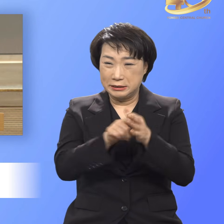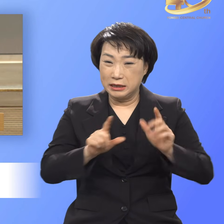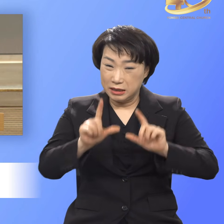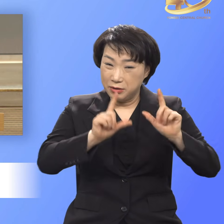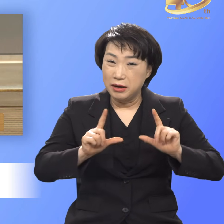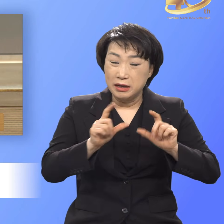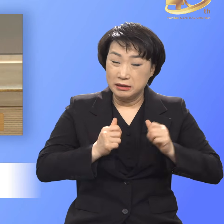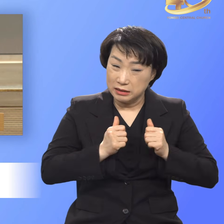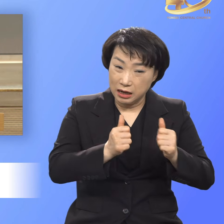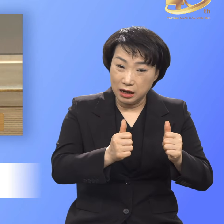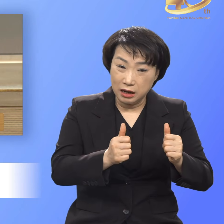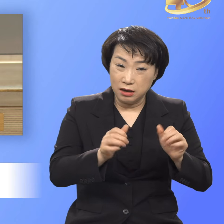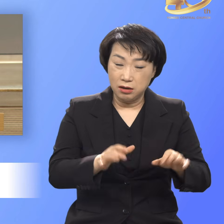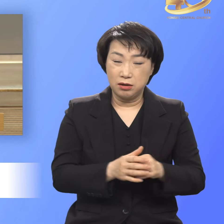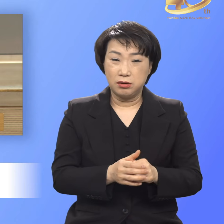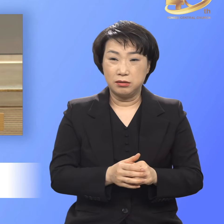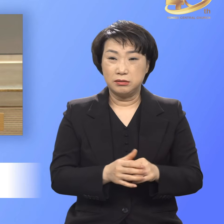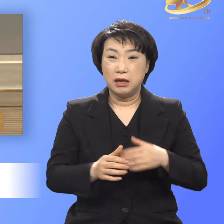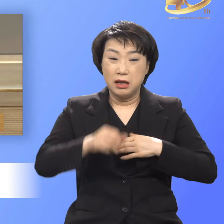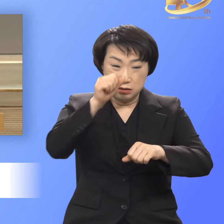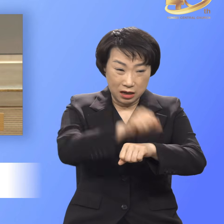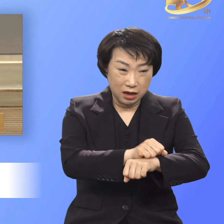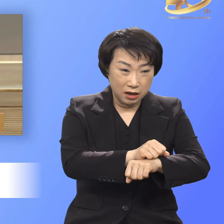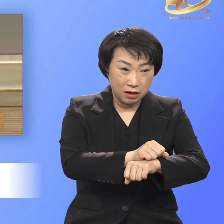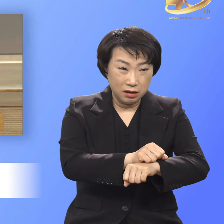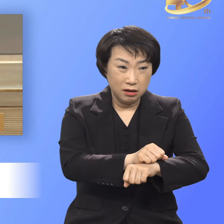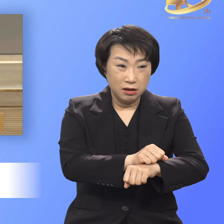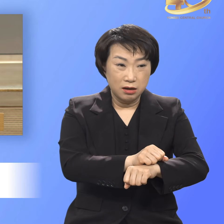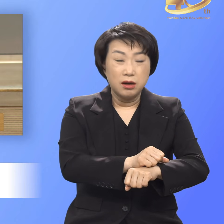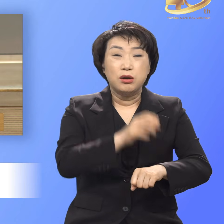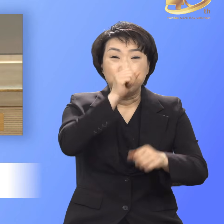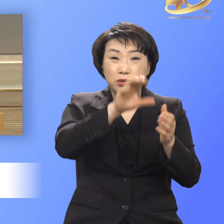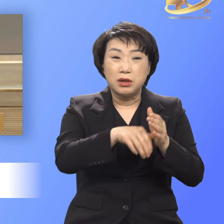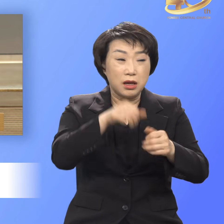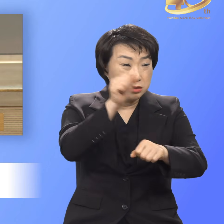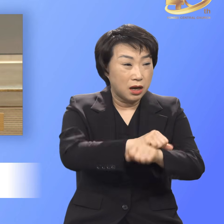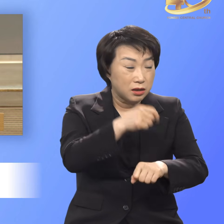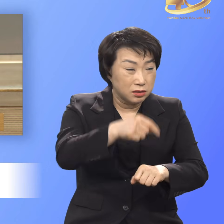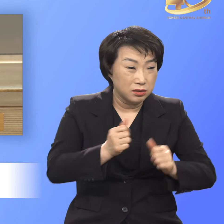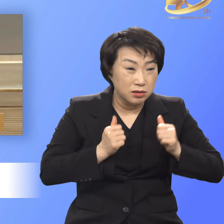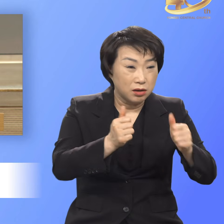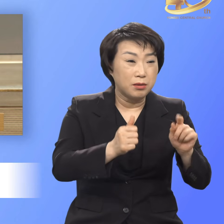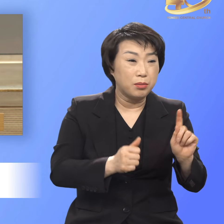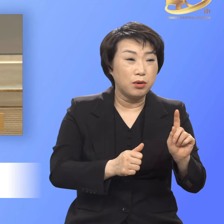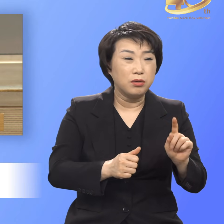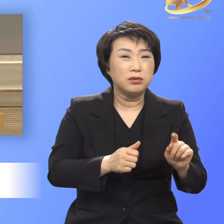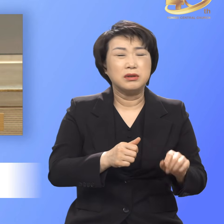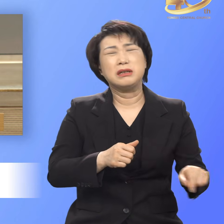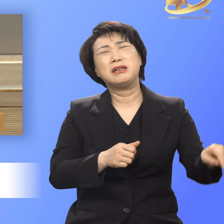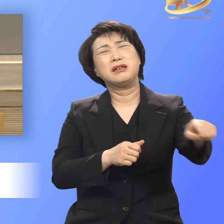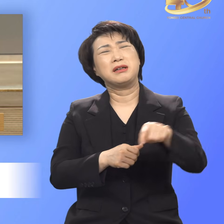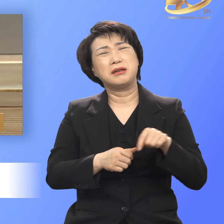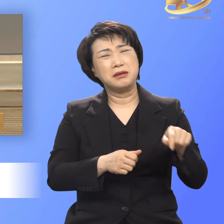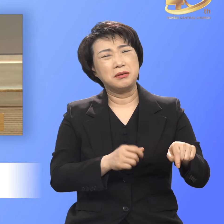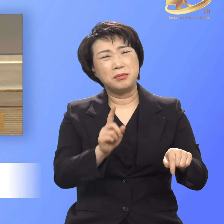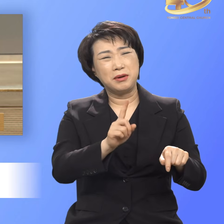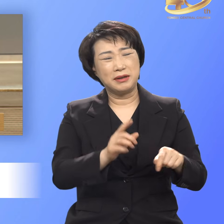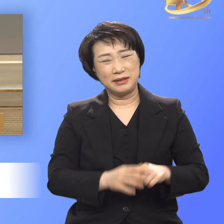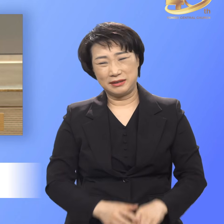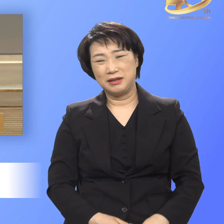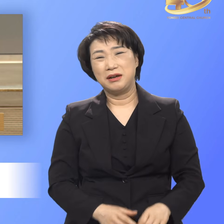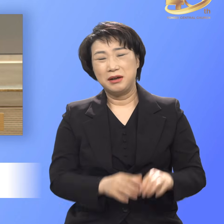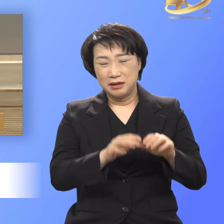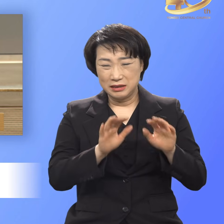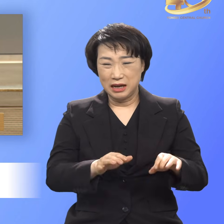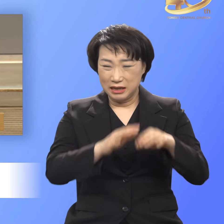잘한다. 내가 잘해. 좋을 때 잘하는 것은 그거는 그래서 성경에